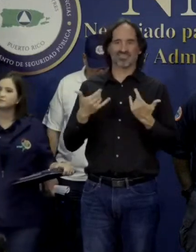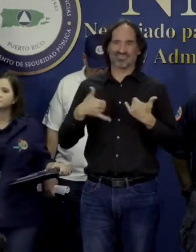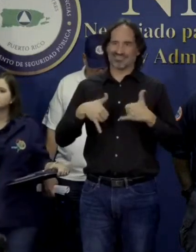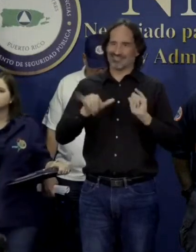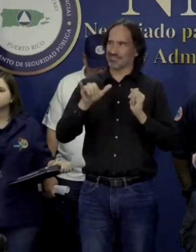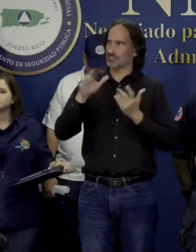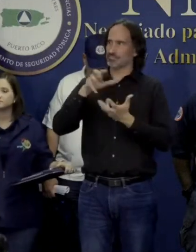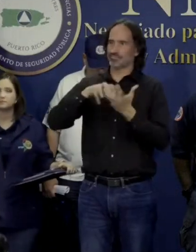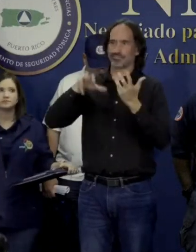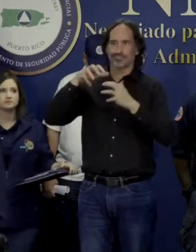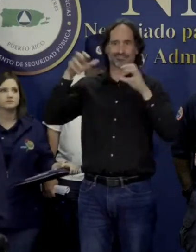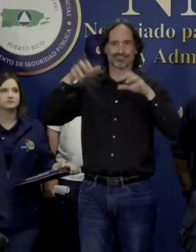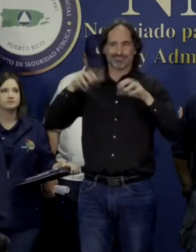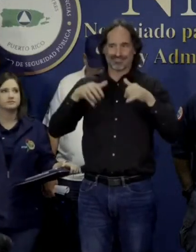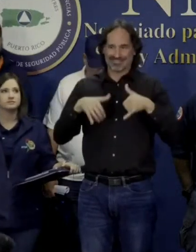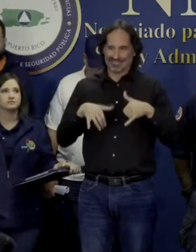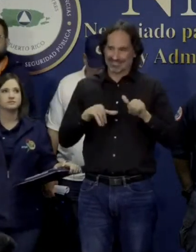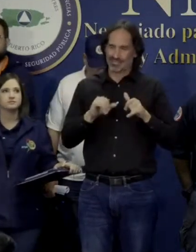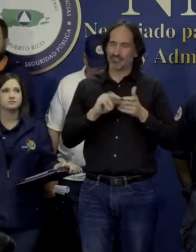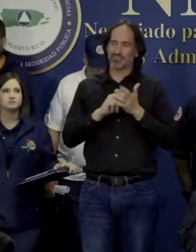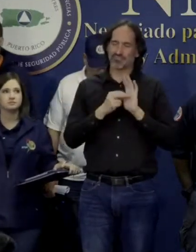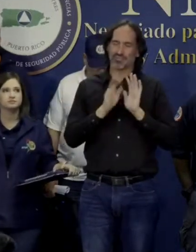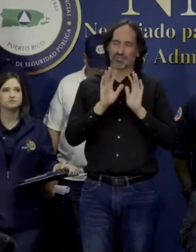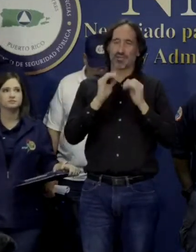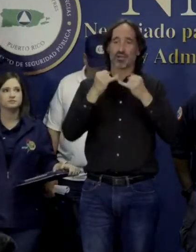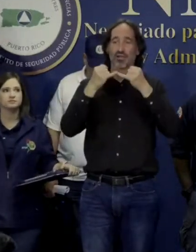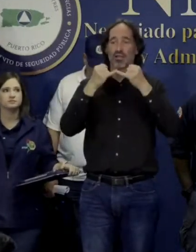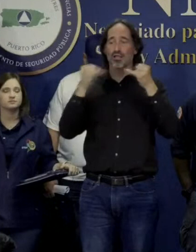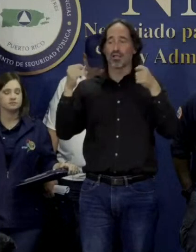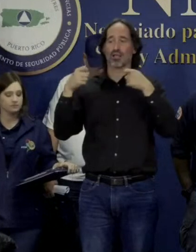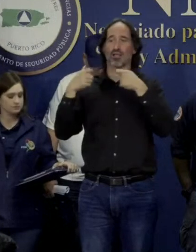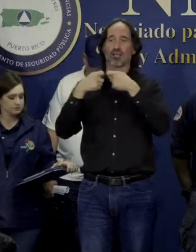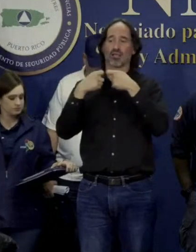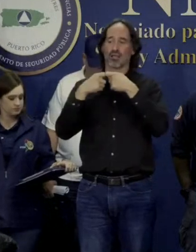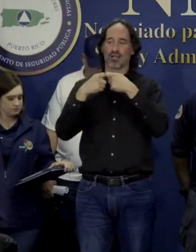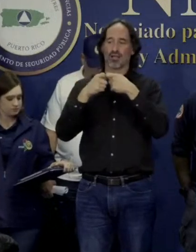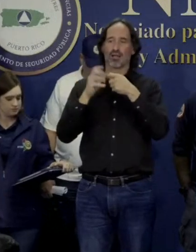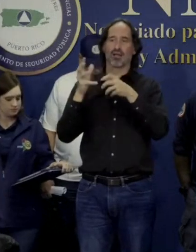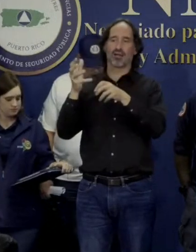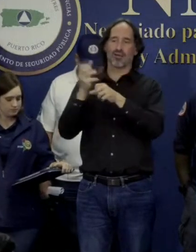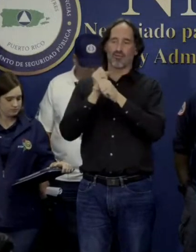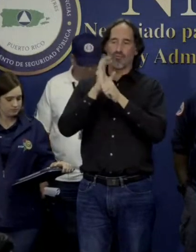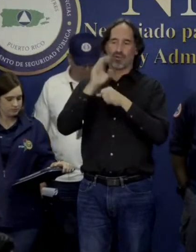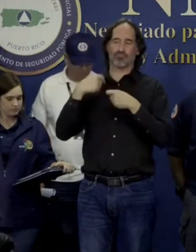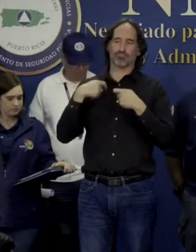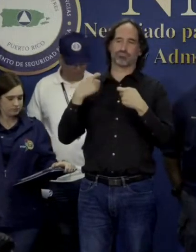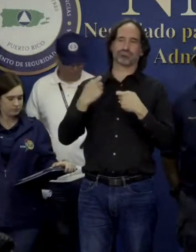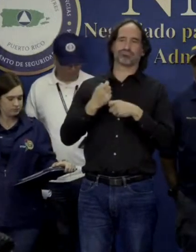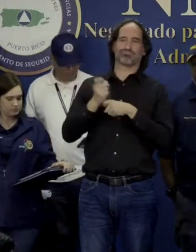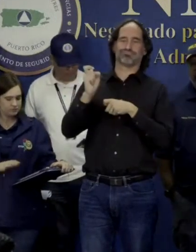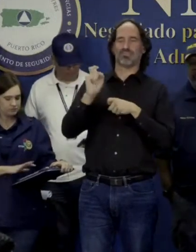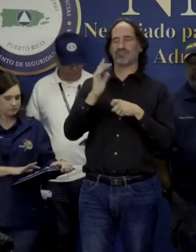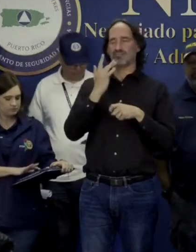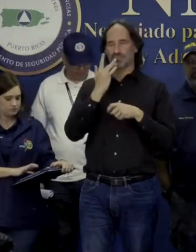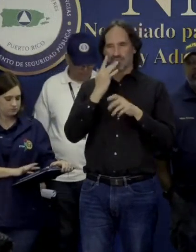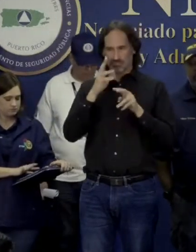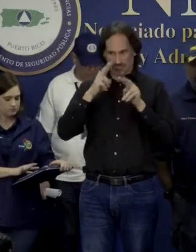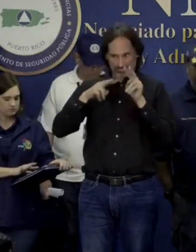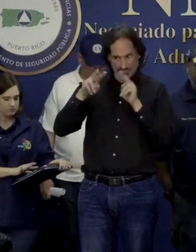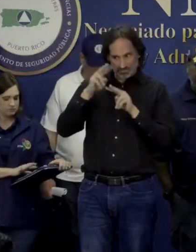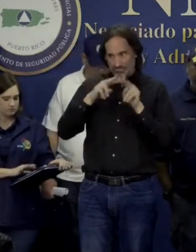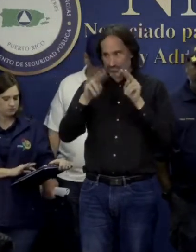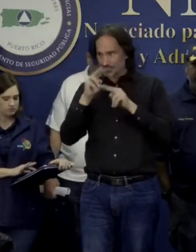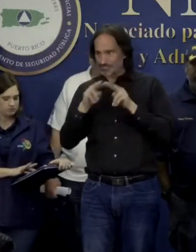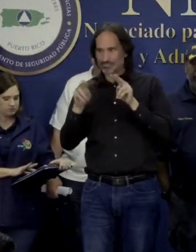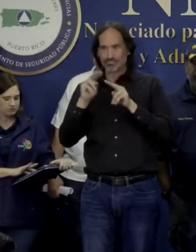continúe ocurriendo daño a la red eléctrica. Así que mientras vamos haciendo la evaluación de daños, van ocurriendo otros daños. Así que, como les dije,